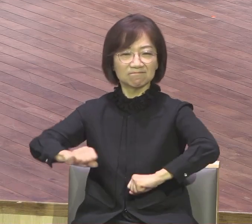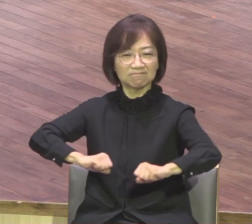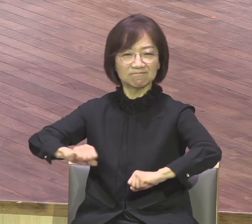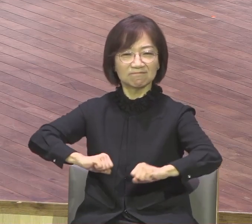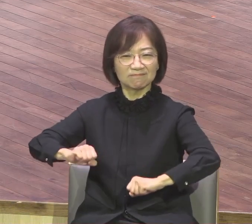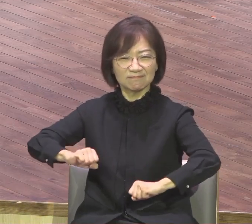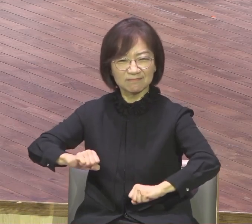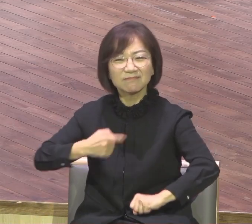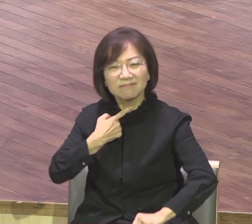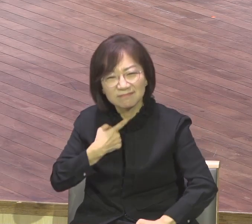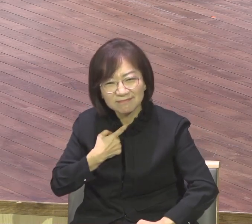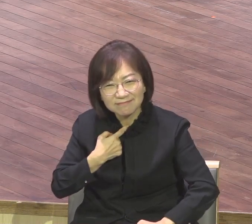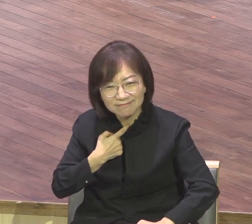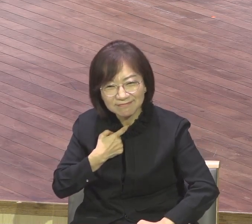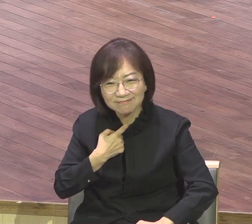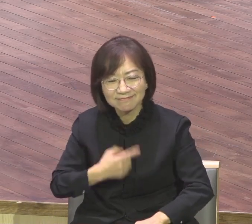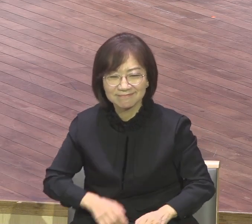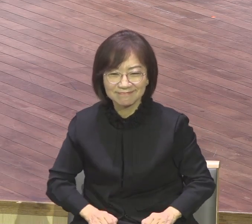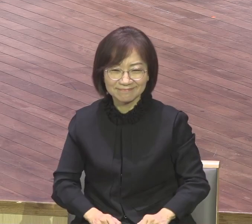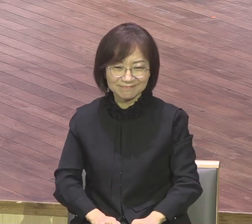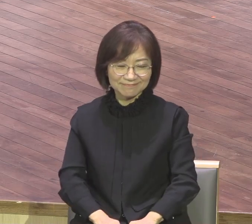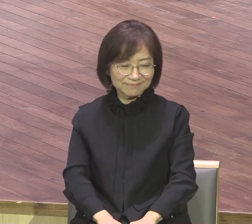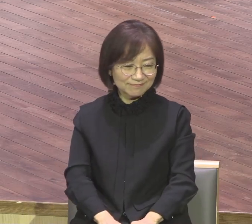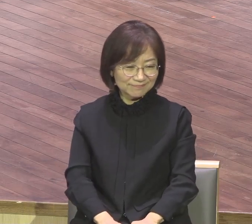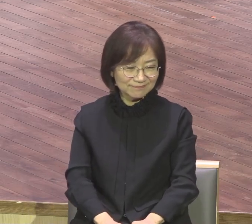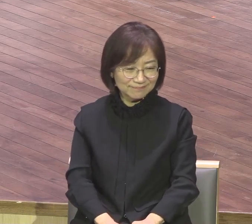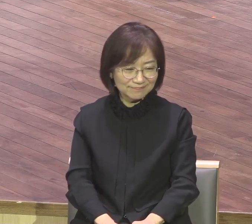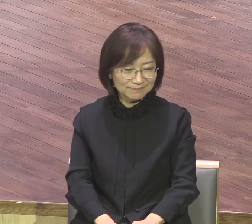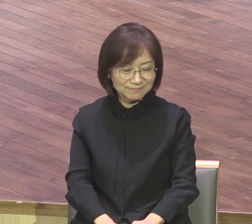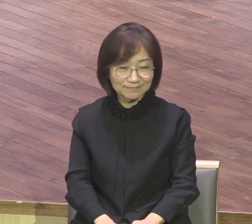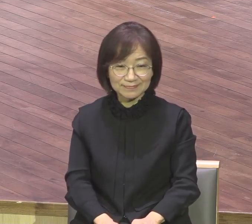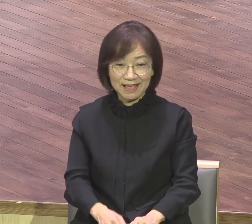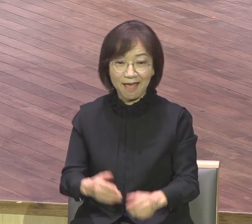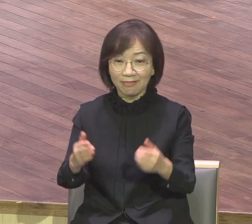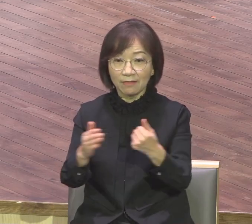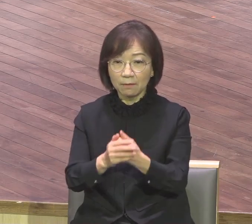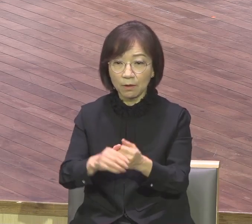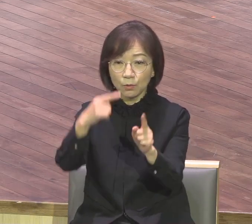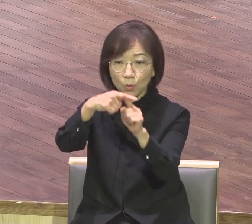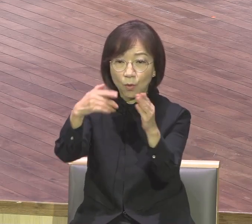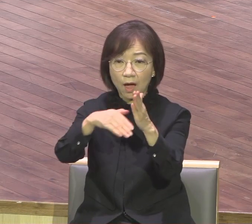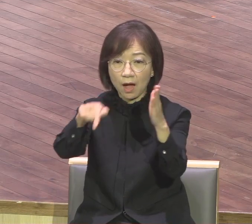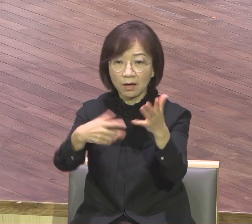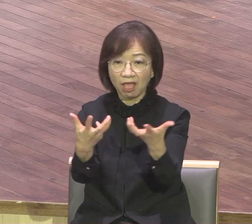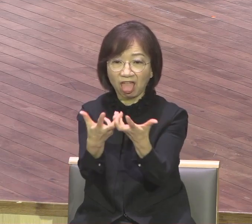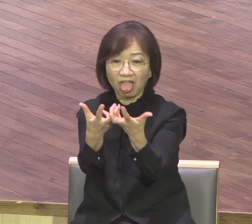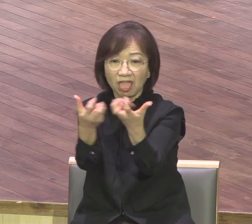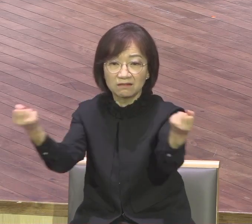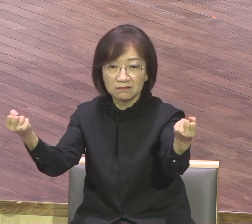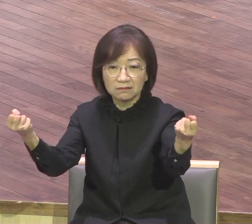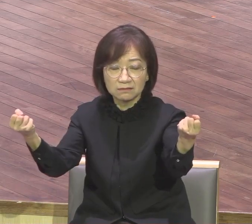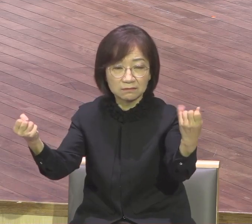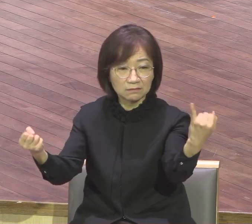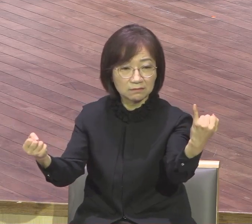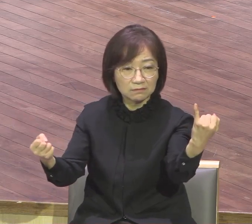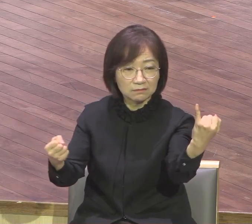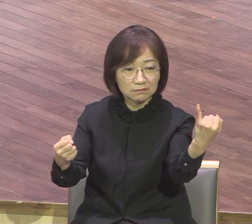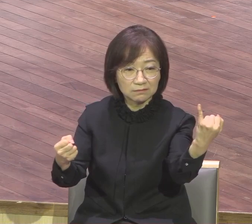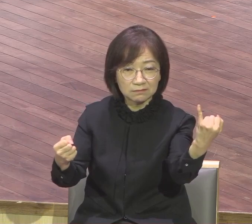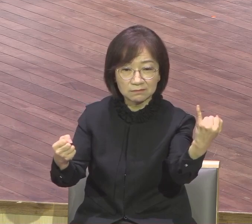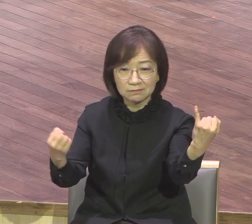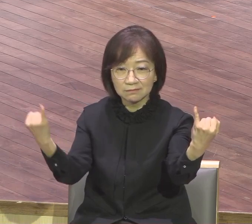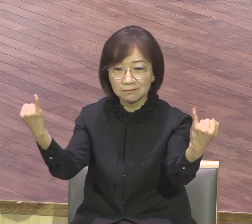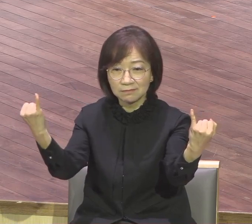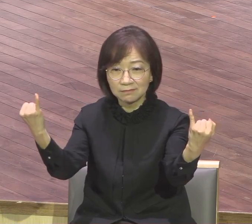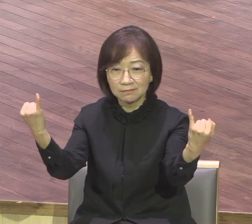iglesia también empezaron a dirigir la iglesia. 교회 안에 두 양대 산맥이요. Y entonces los dos eran muy importantes obreros.